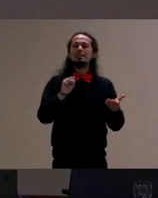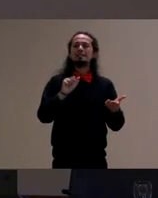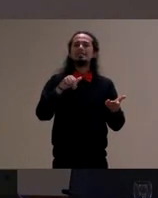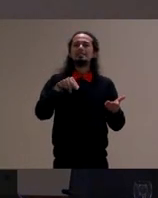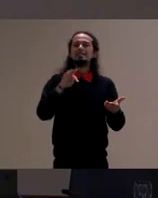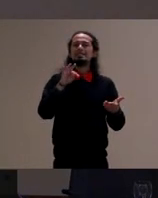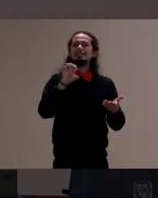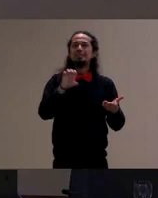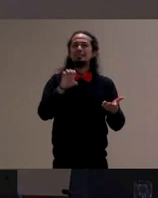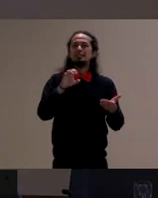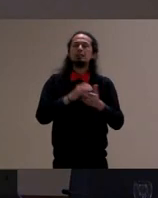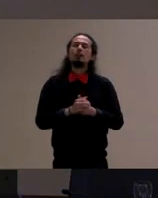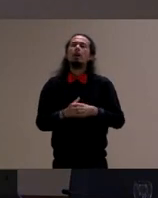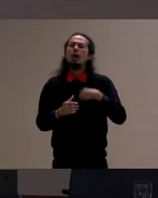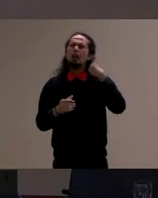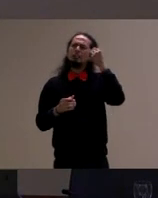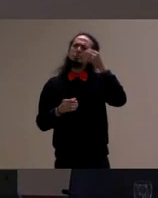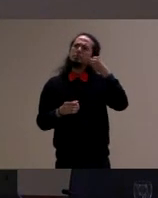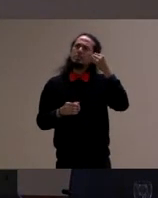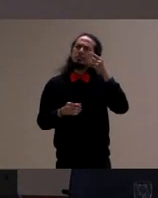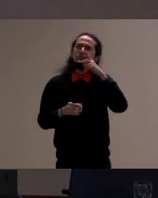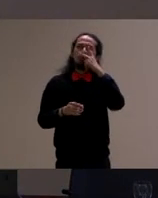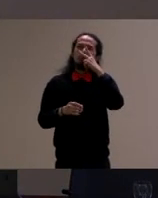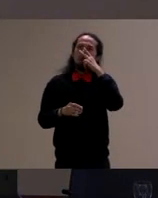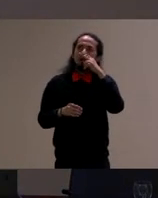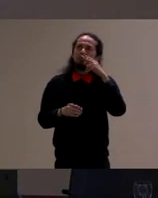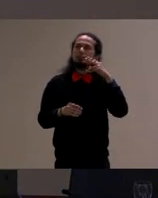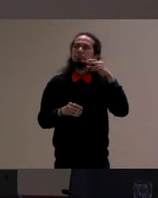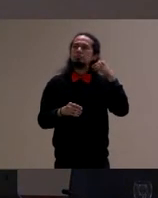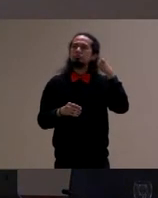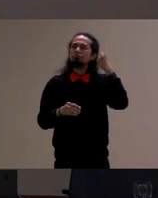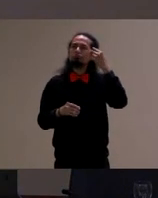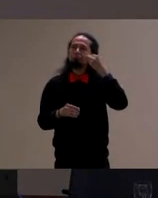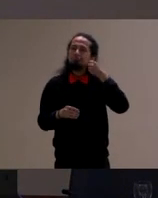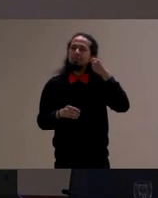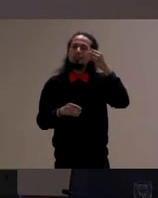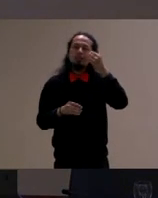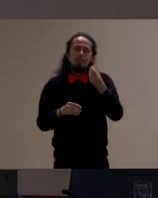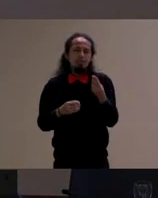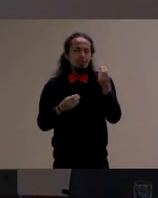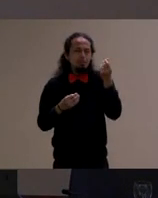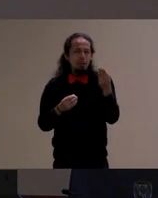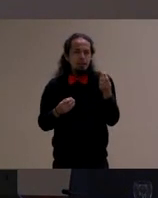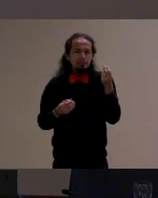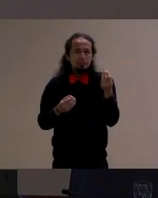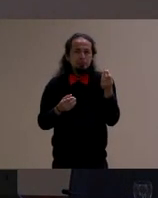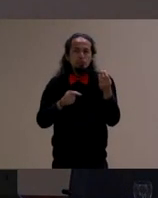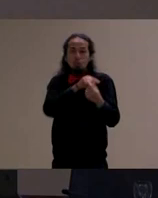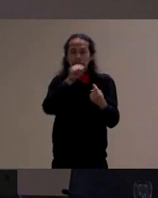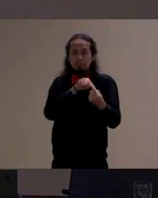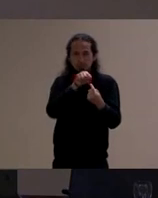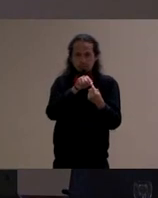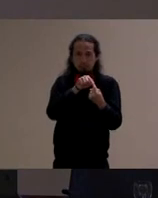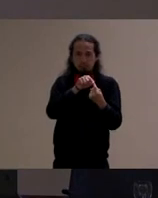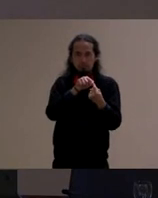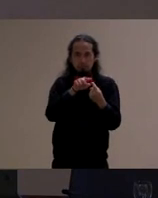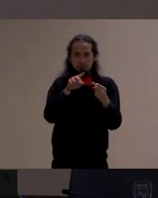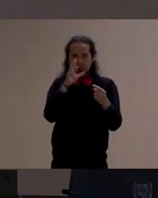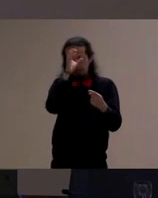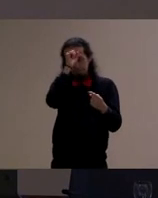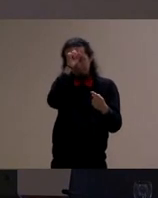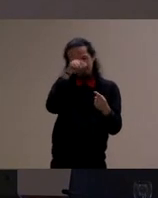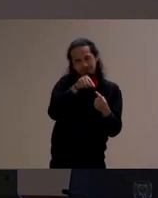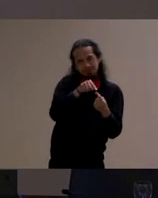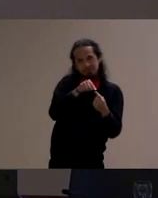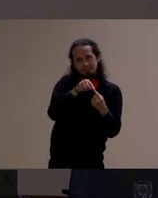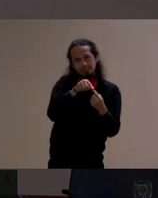como experimento sobretudo quando a gente chega nos objetivos de aprendizagem né os campos eles são pensados